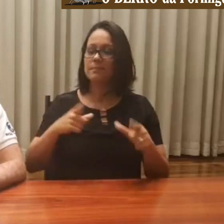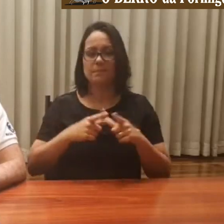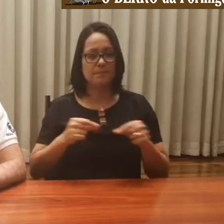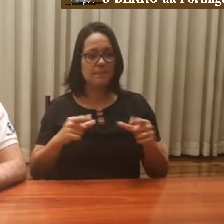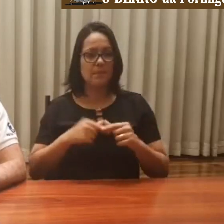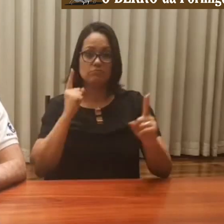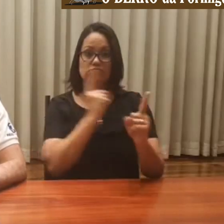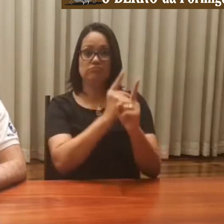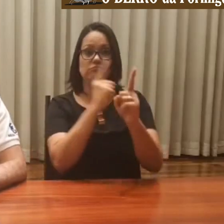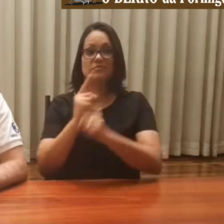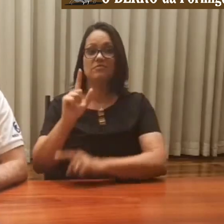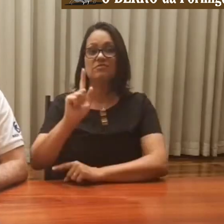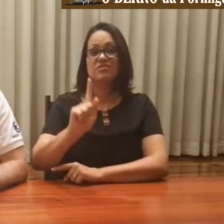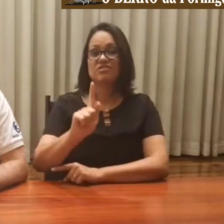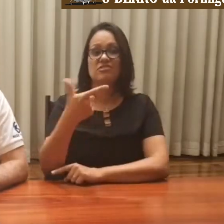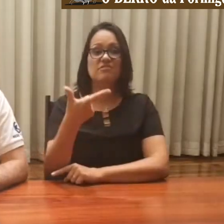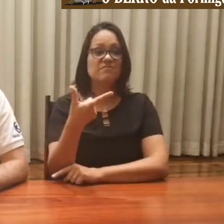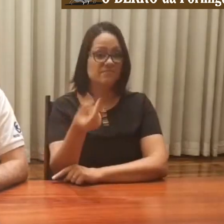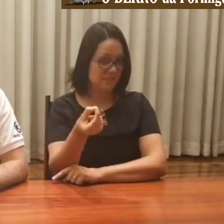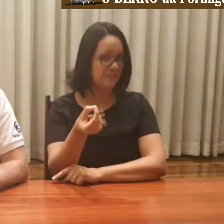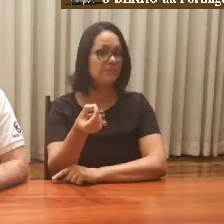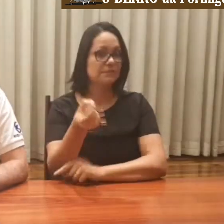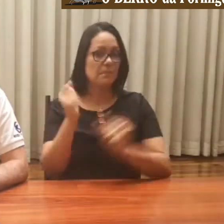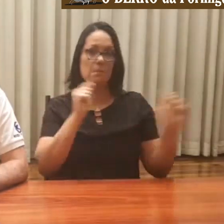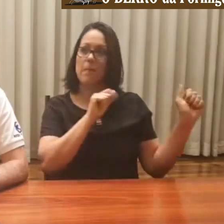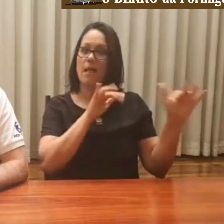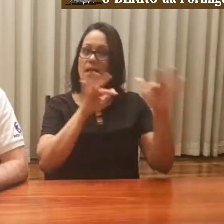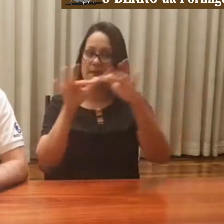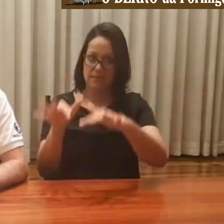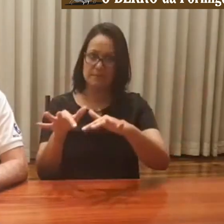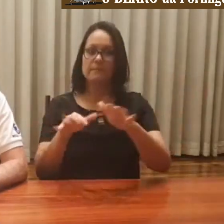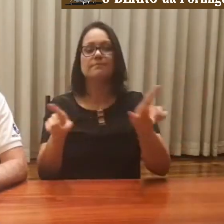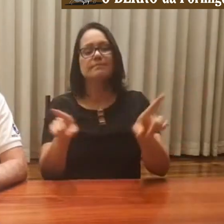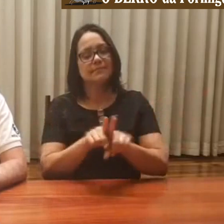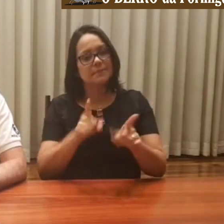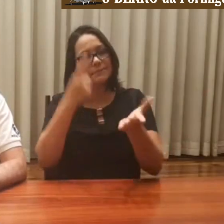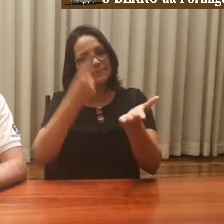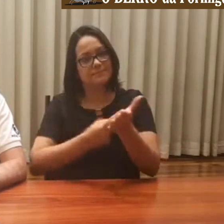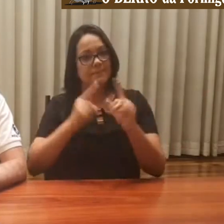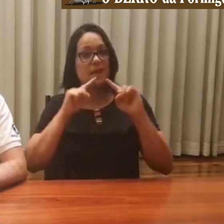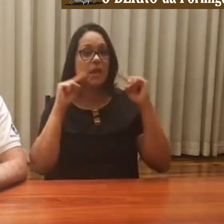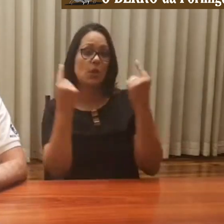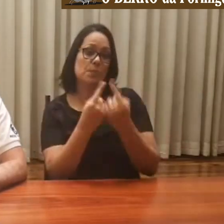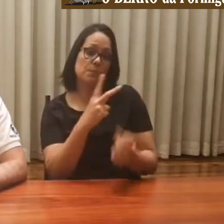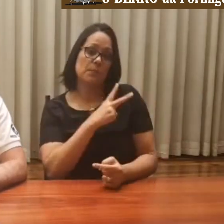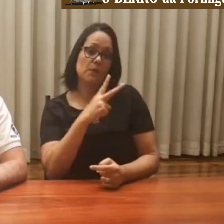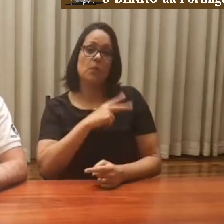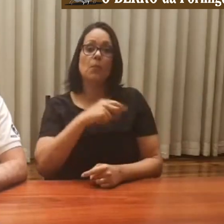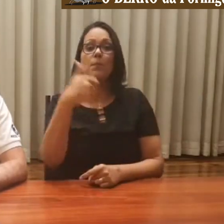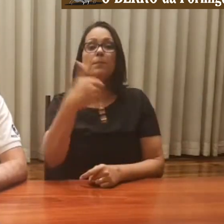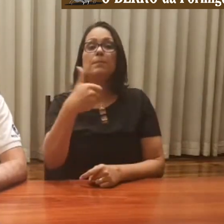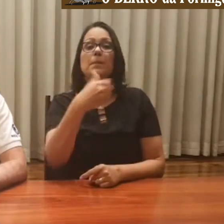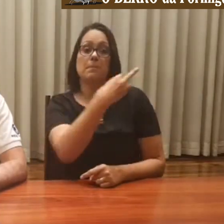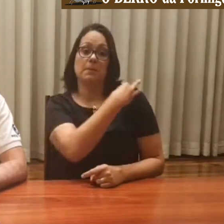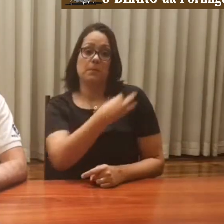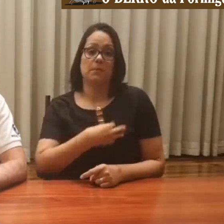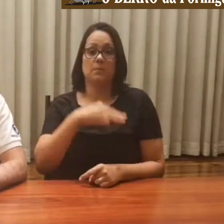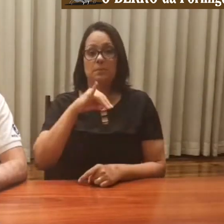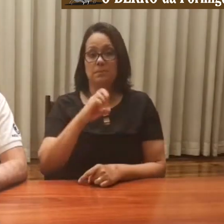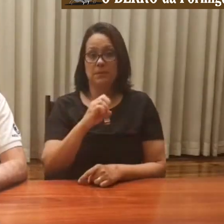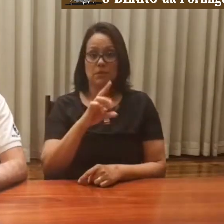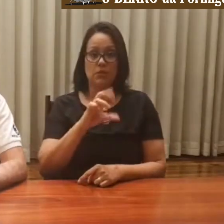do G20, tá certo? E também vamos ter uma reunião reservada com o primeiro-ministro japonês e